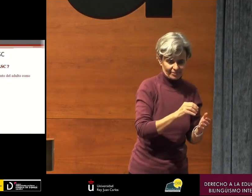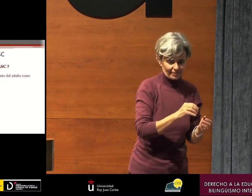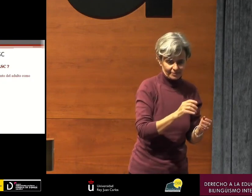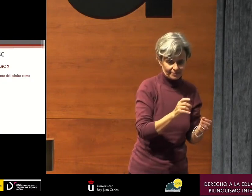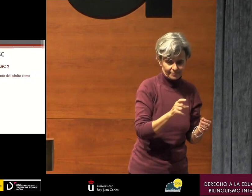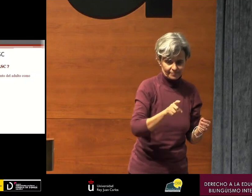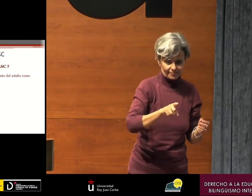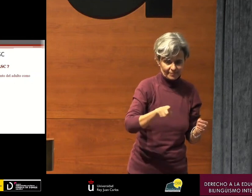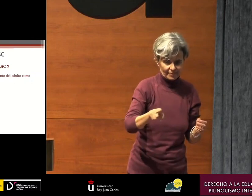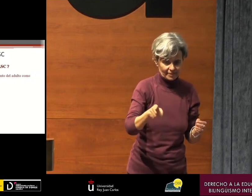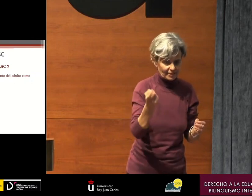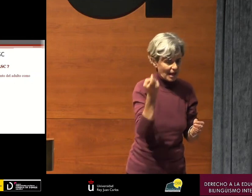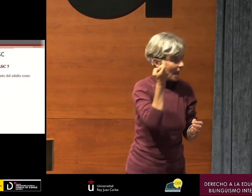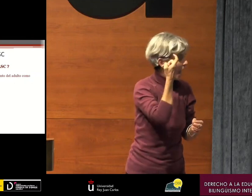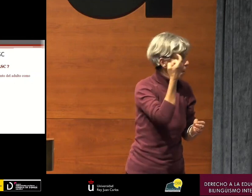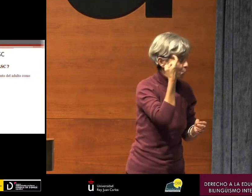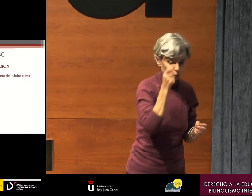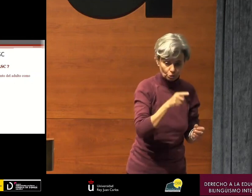Vete detrás, por favor.